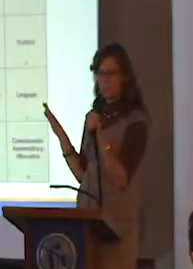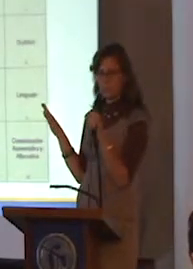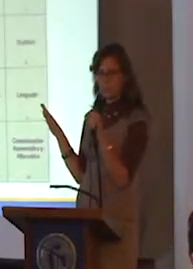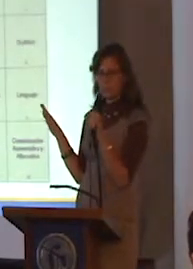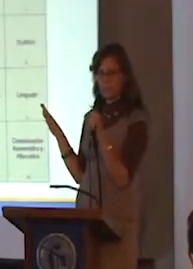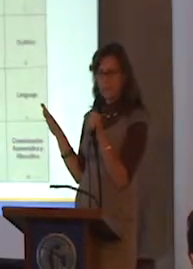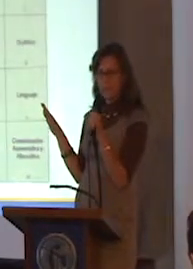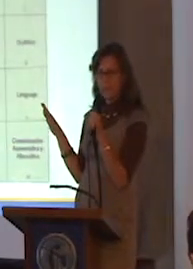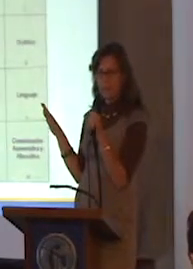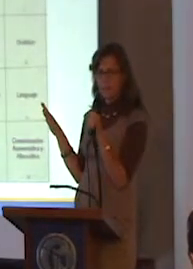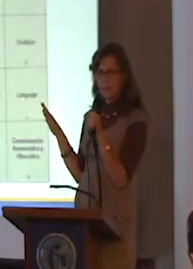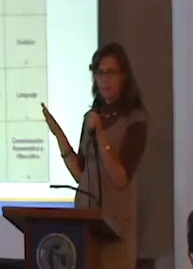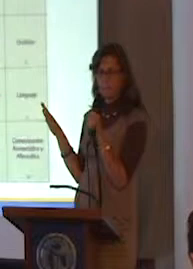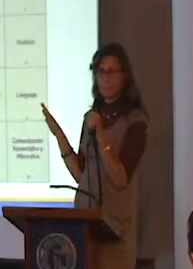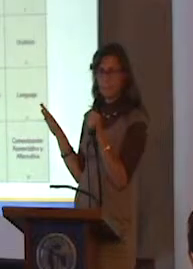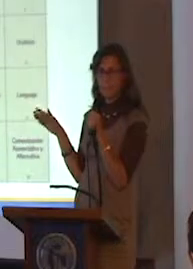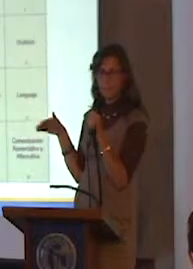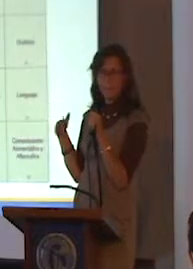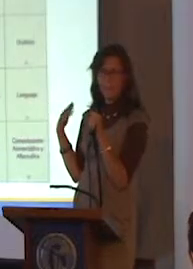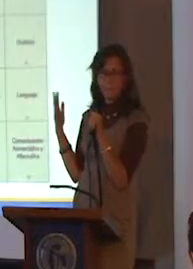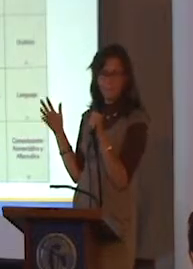con los términos que